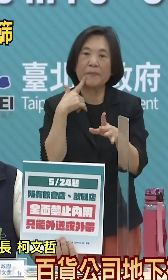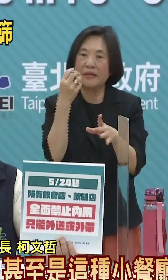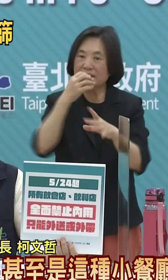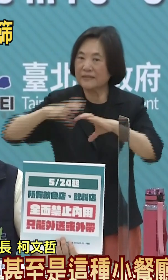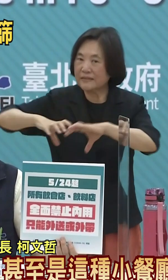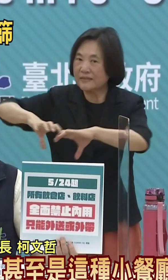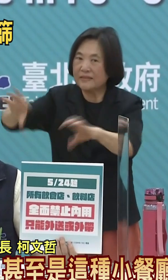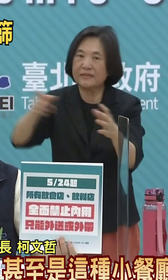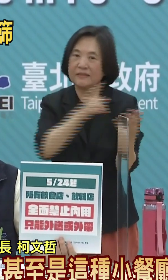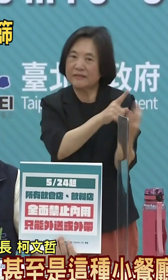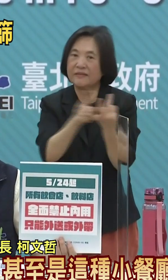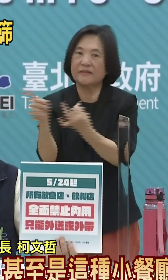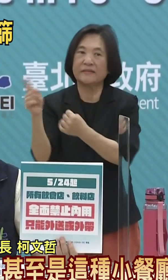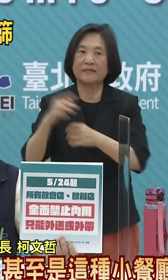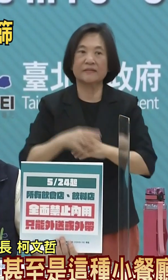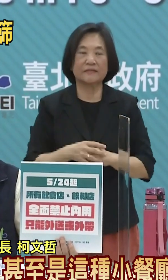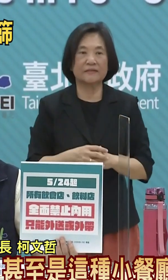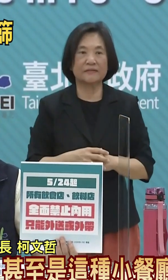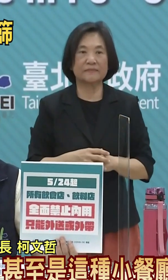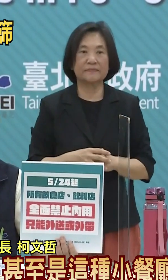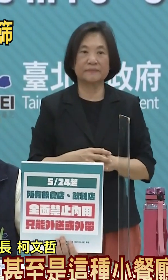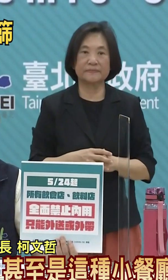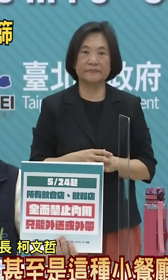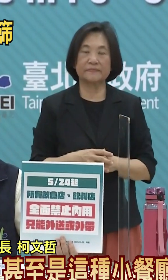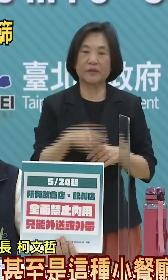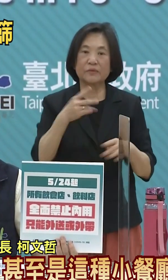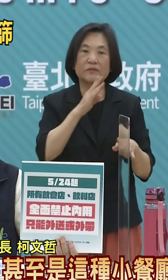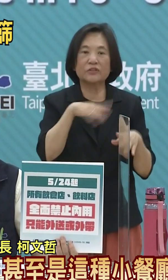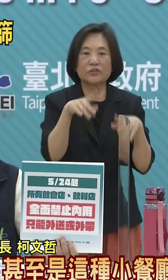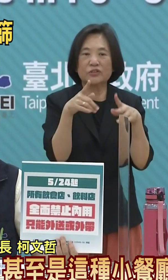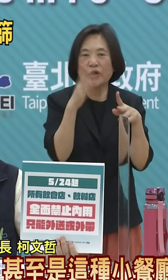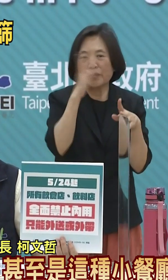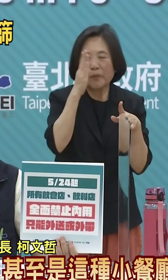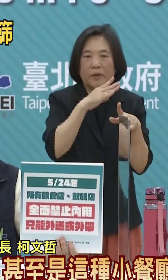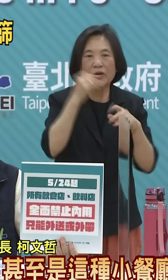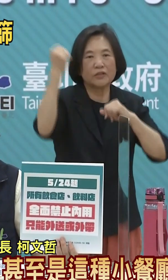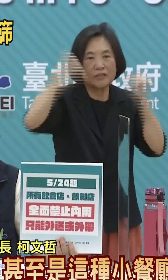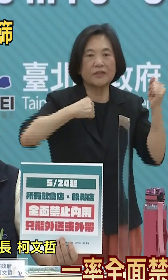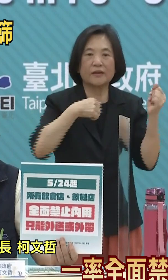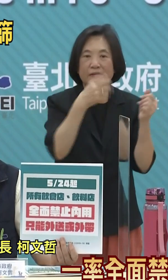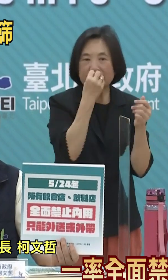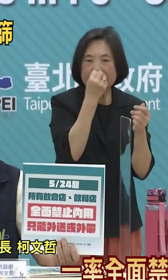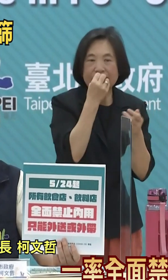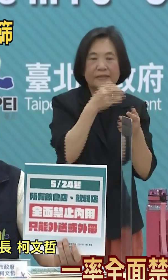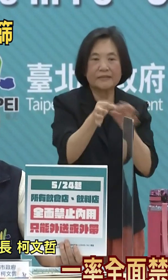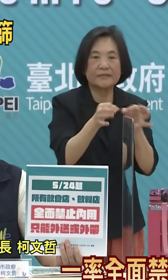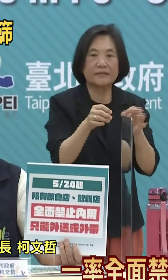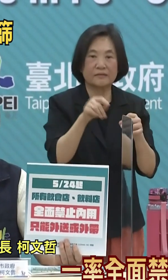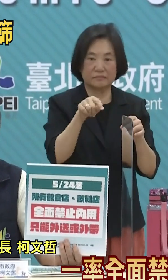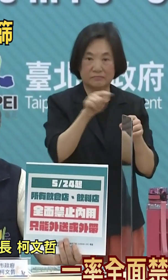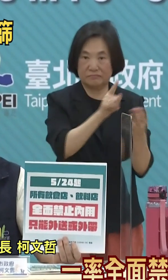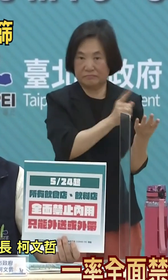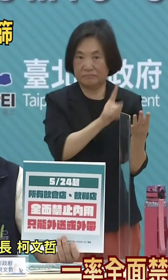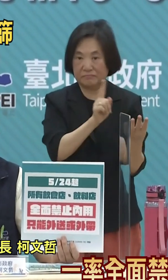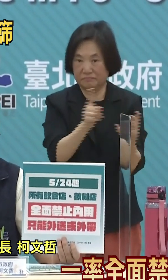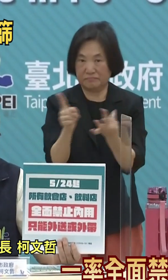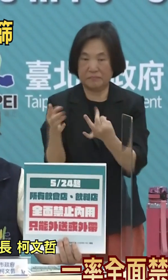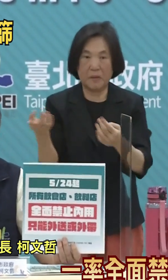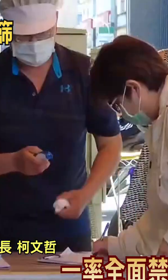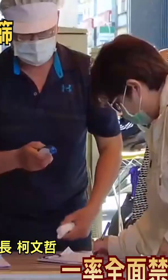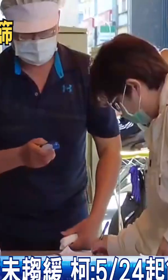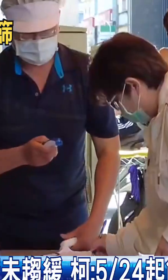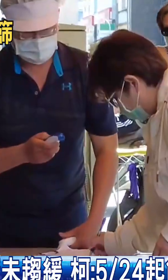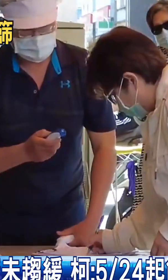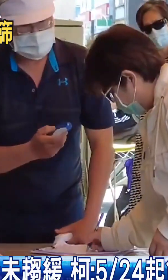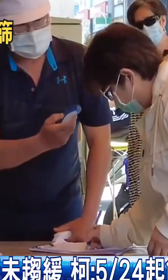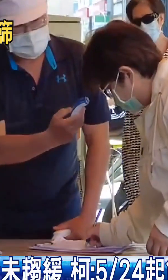啦，甚至是这种小餐厅、这种早餐店等等，你知道吗？一律全面禁止内